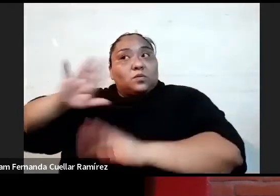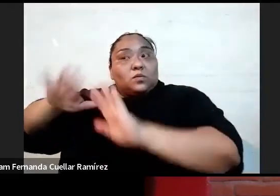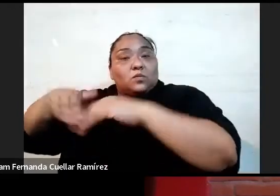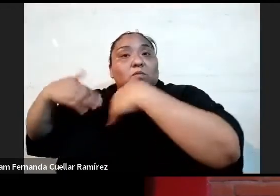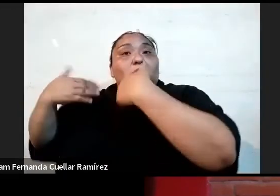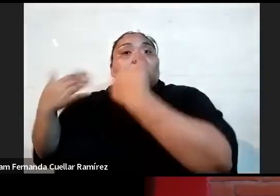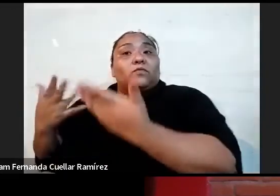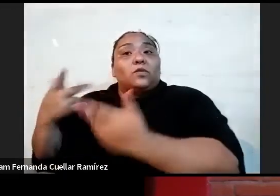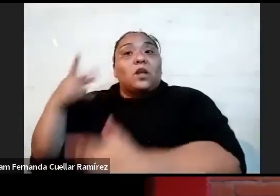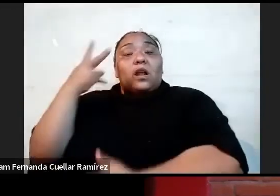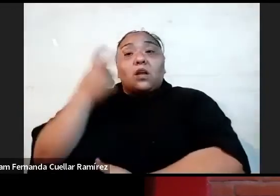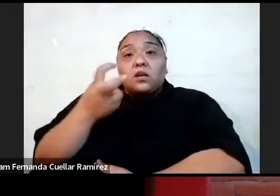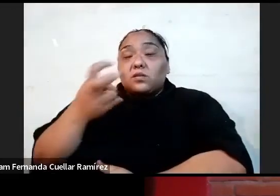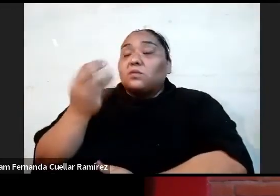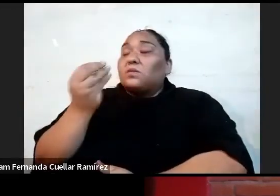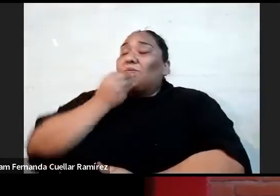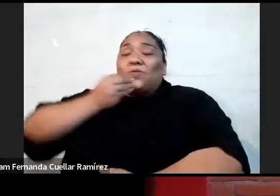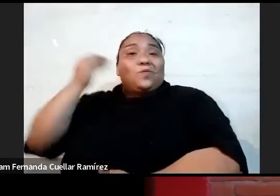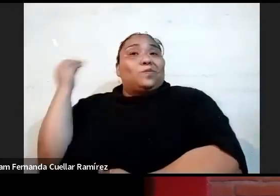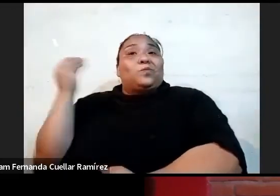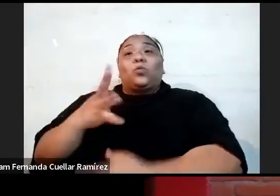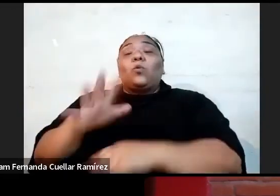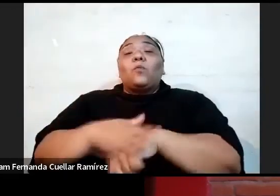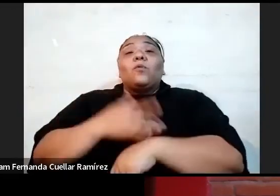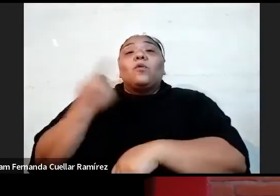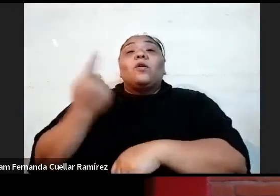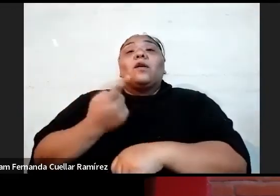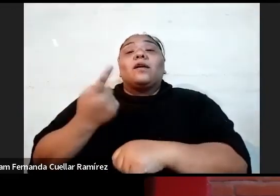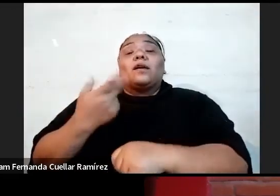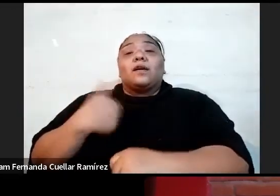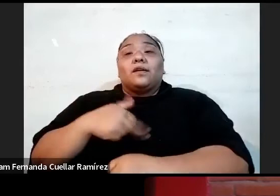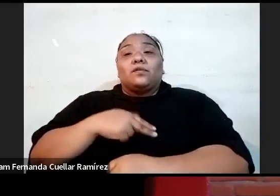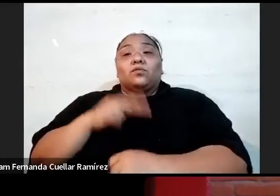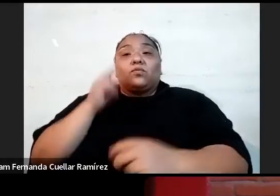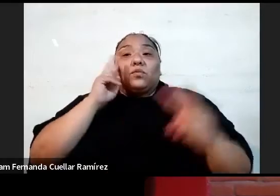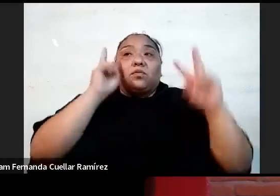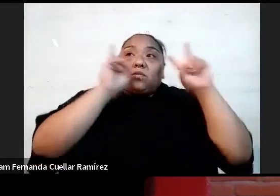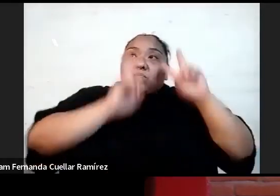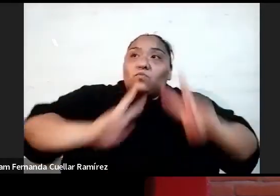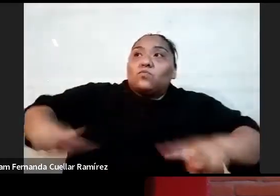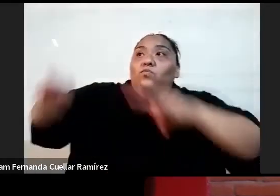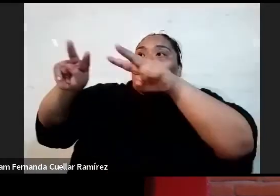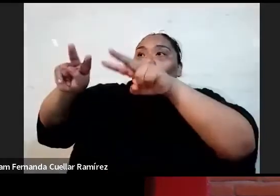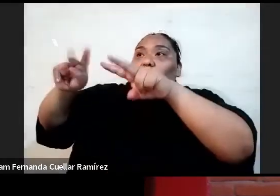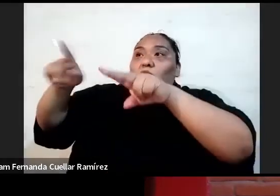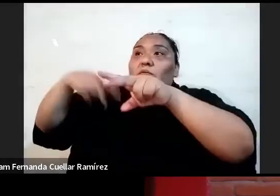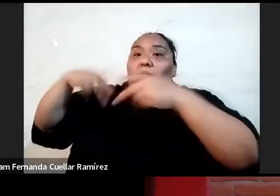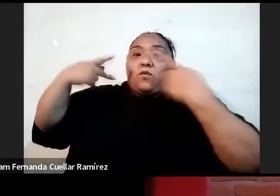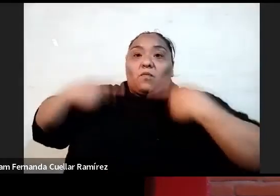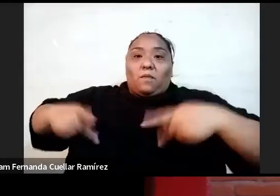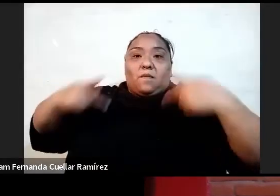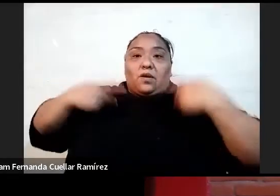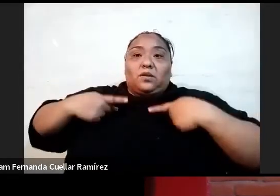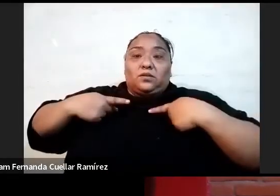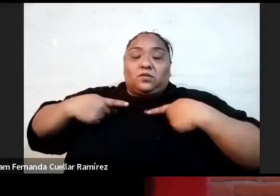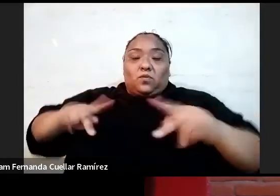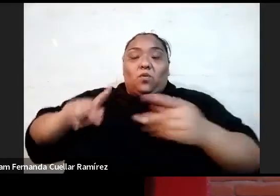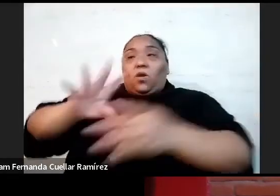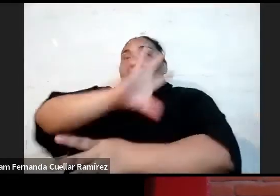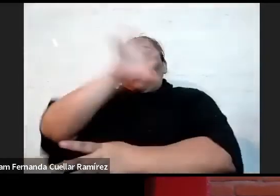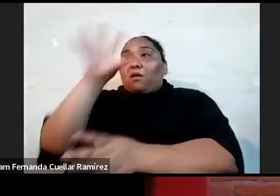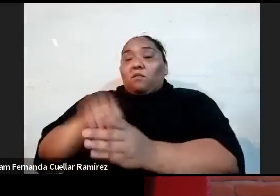es genial porque finalmente nos vemos como personas completas, ¿no? No vamos